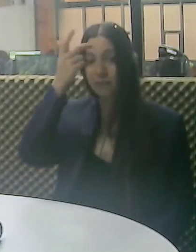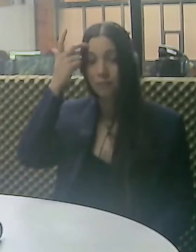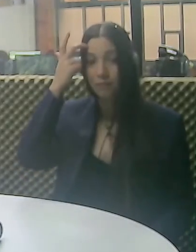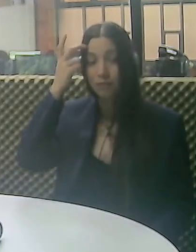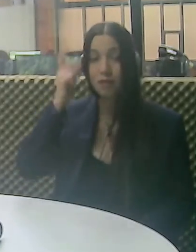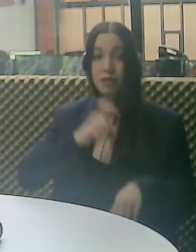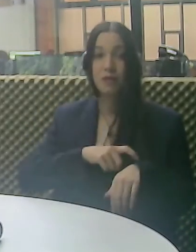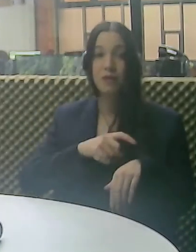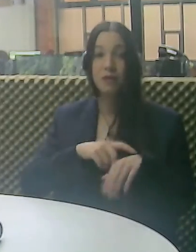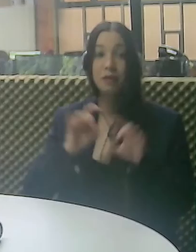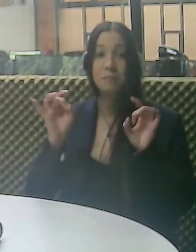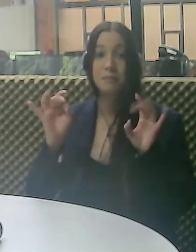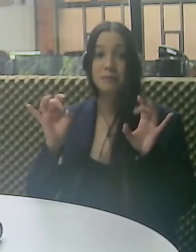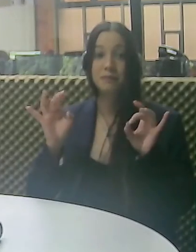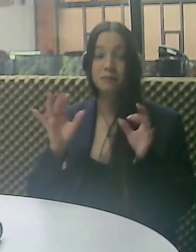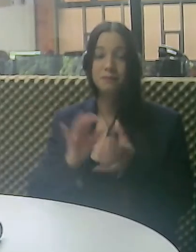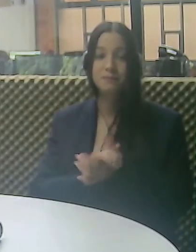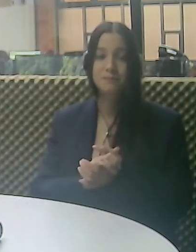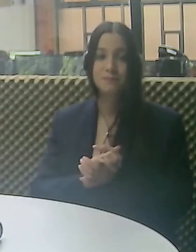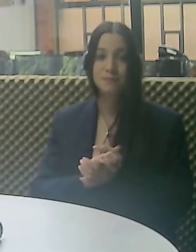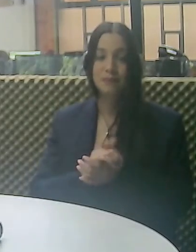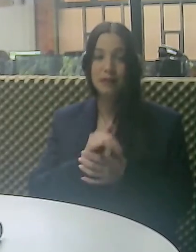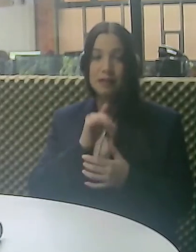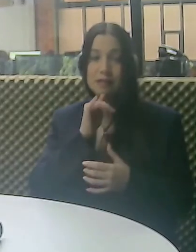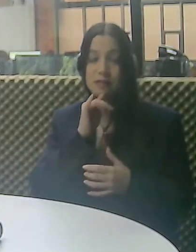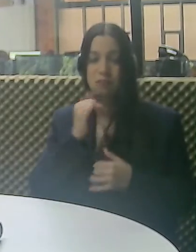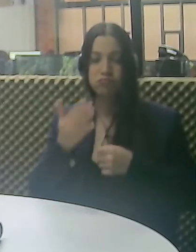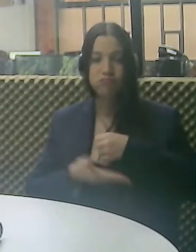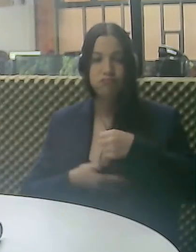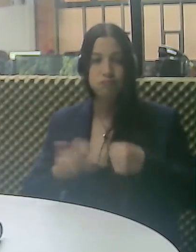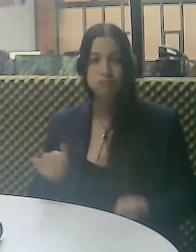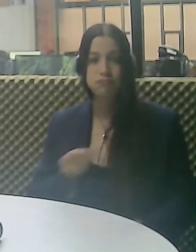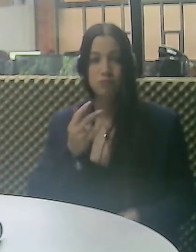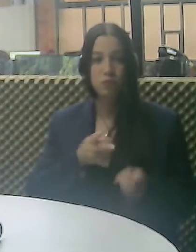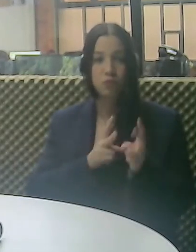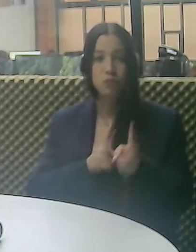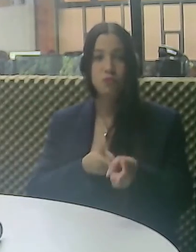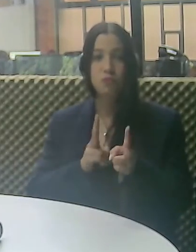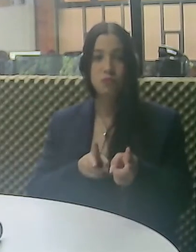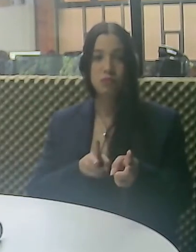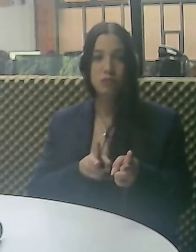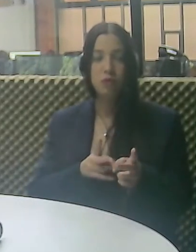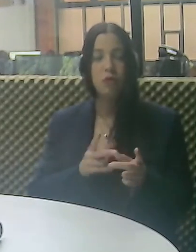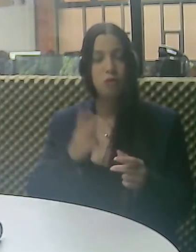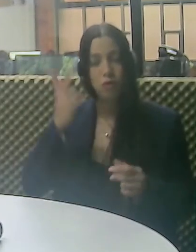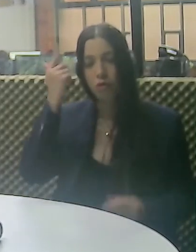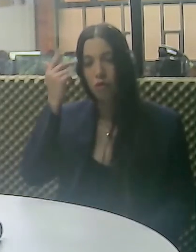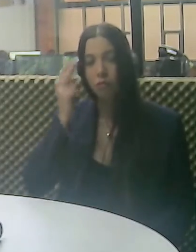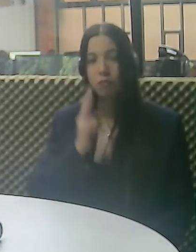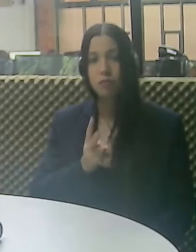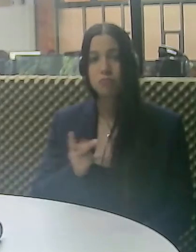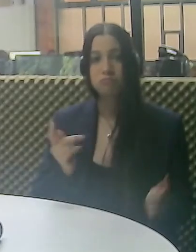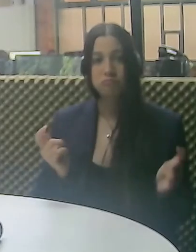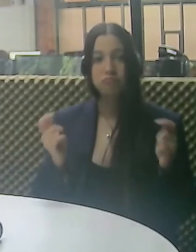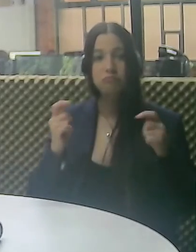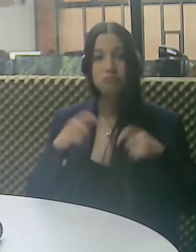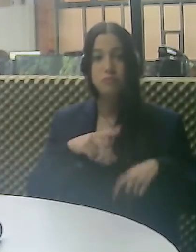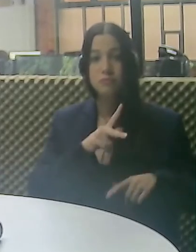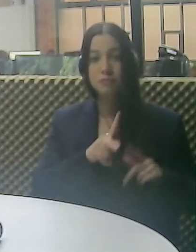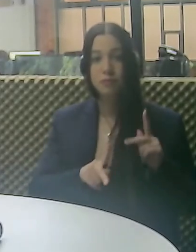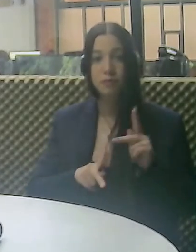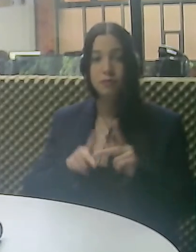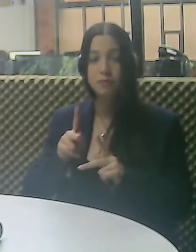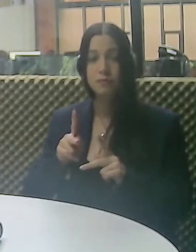ocorrerão em horários excepcionais. Serviços considerados essenciais e contínuos não sofrerão alteração e serão garantidos à